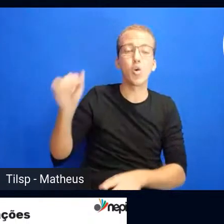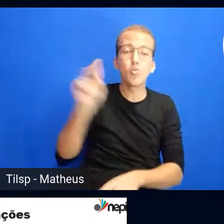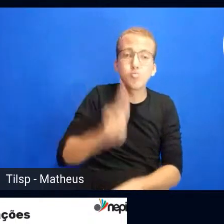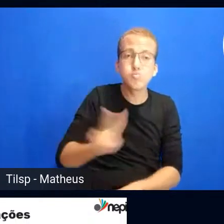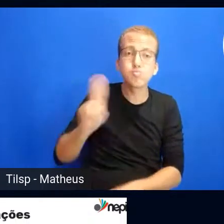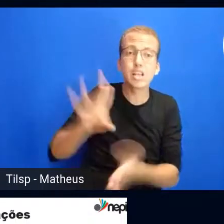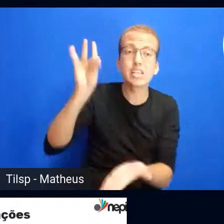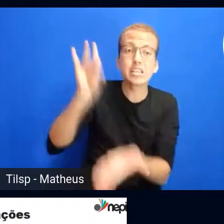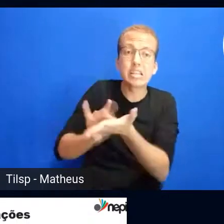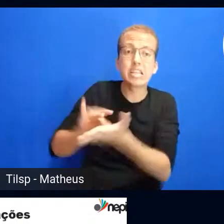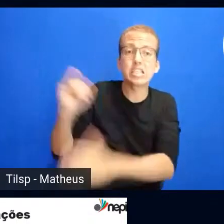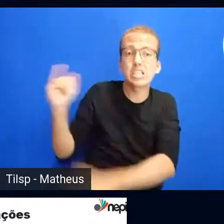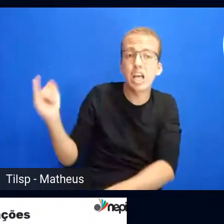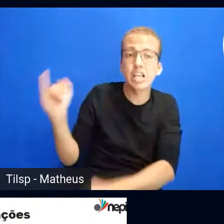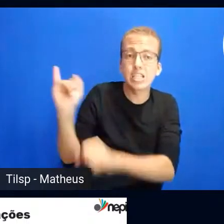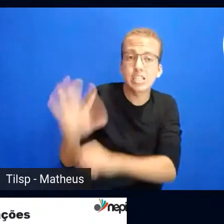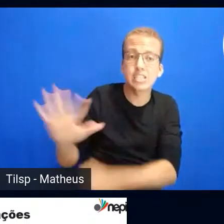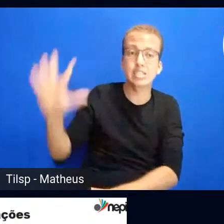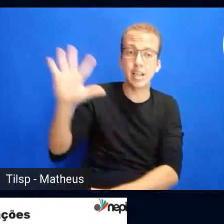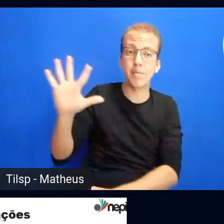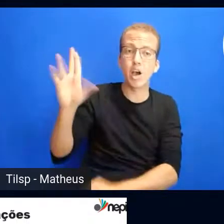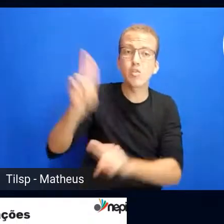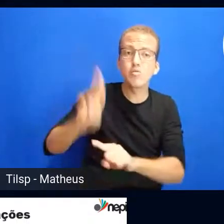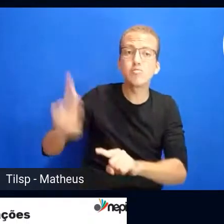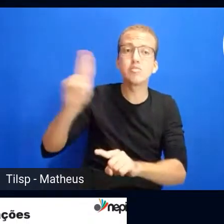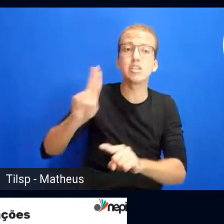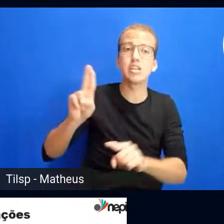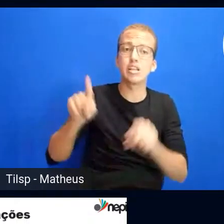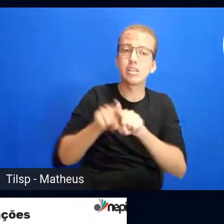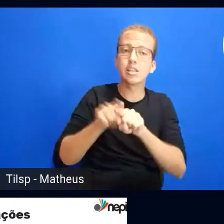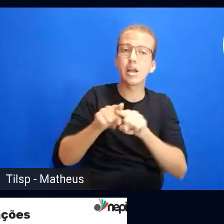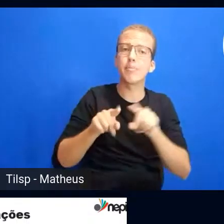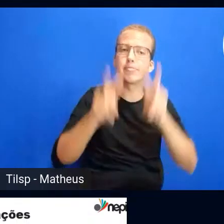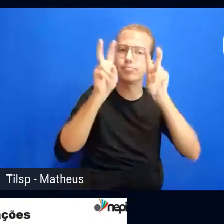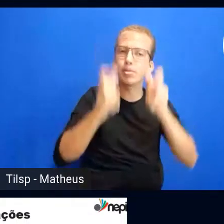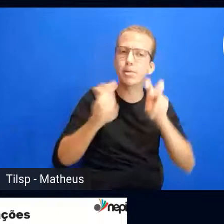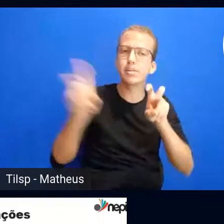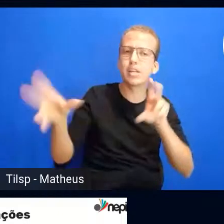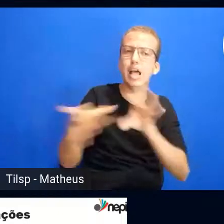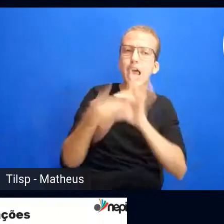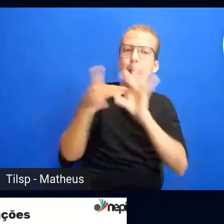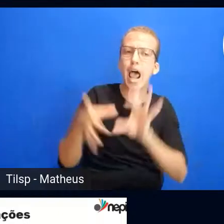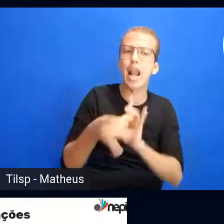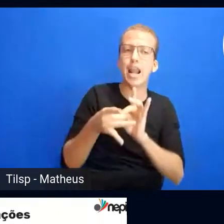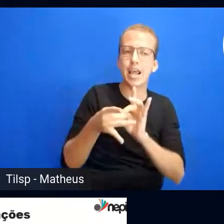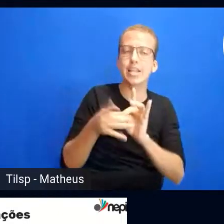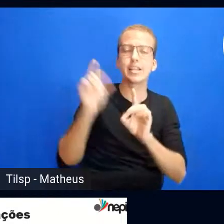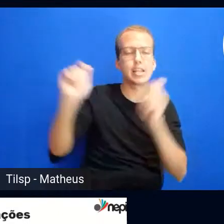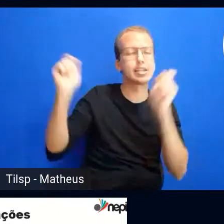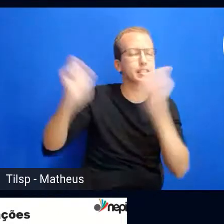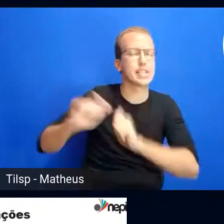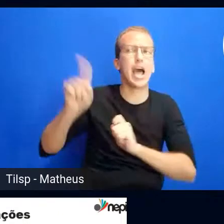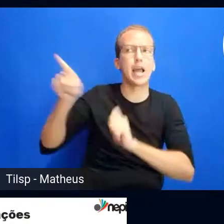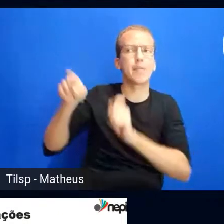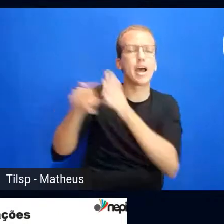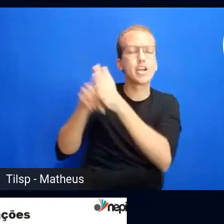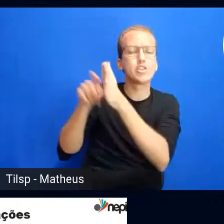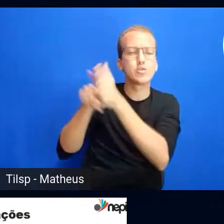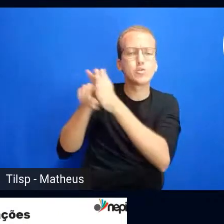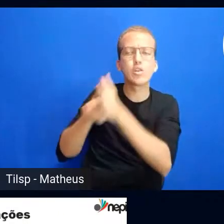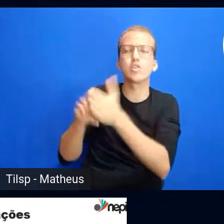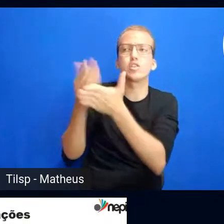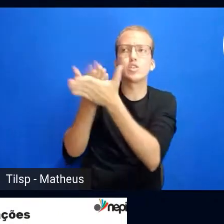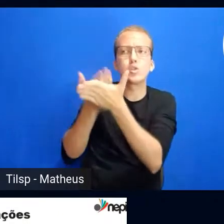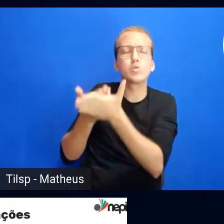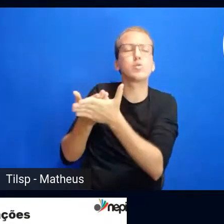reconhecida como texto, ela tem significações, ela pode ser eh estudada, analisada, interpretada